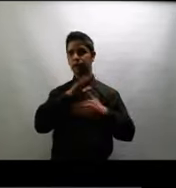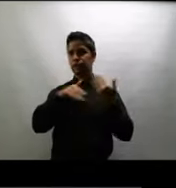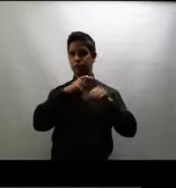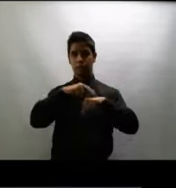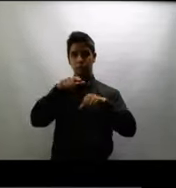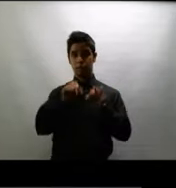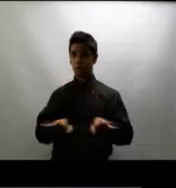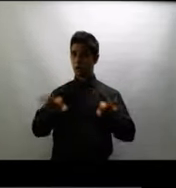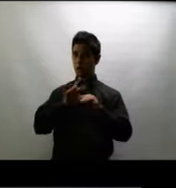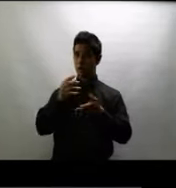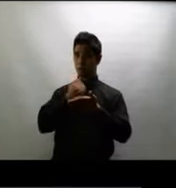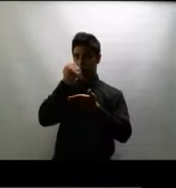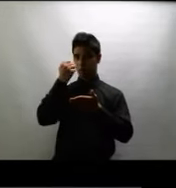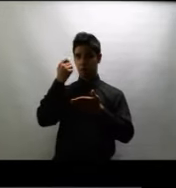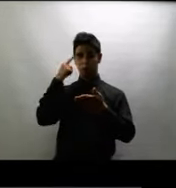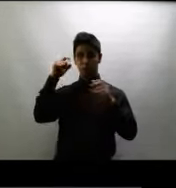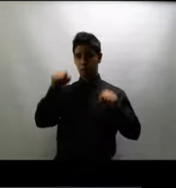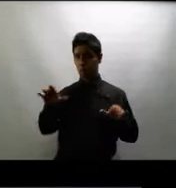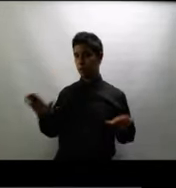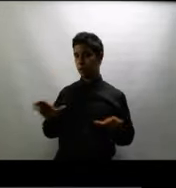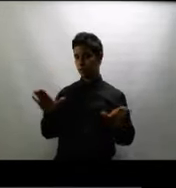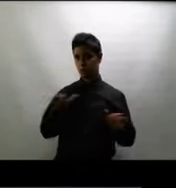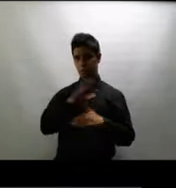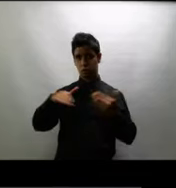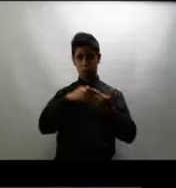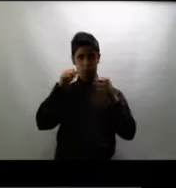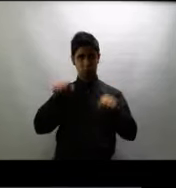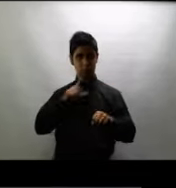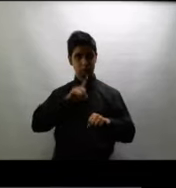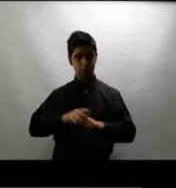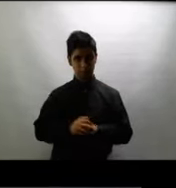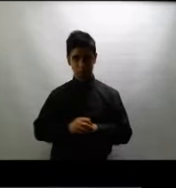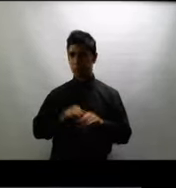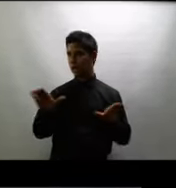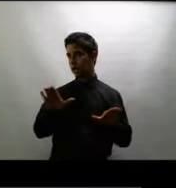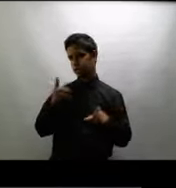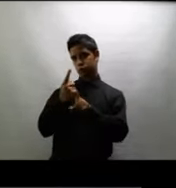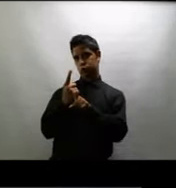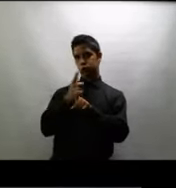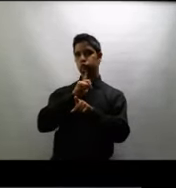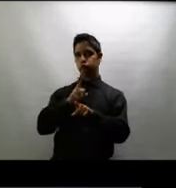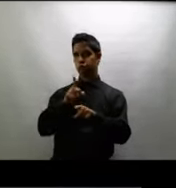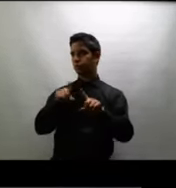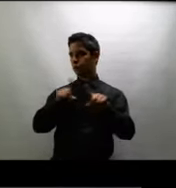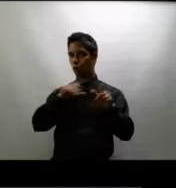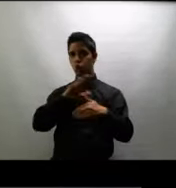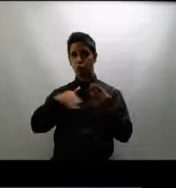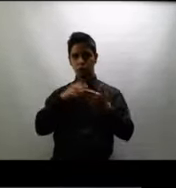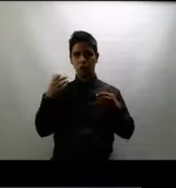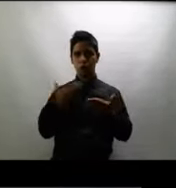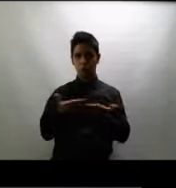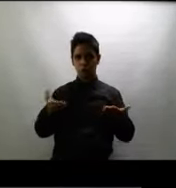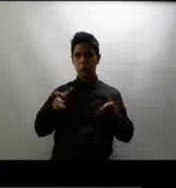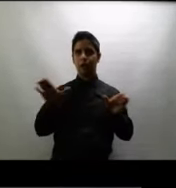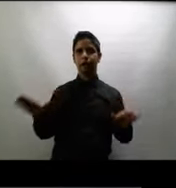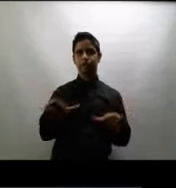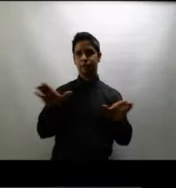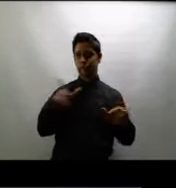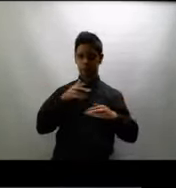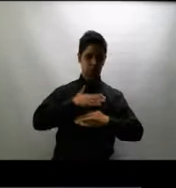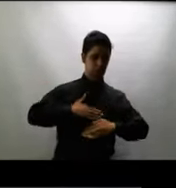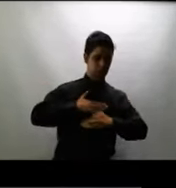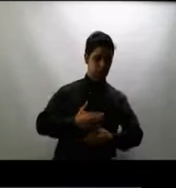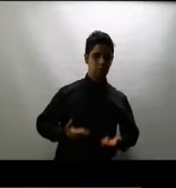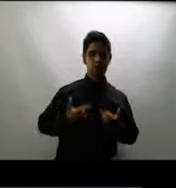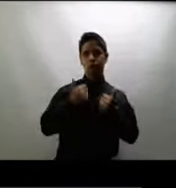cada segundo para hacer todo. Y hacer el bien, obviamente, pero hacer todo, disfrutarse la vida